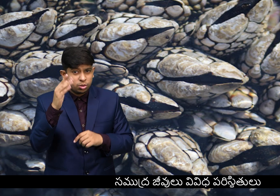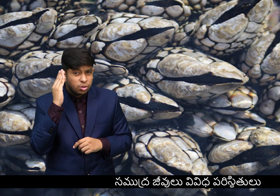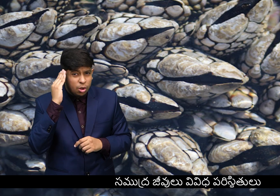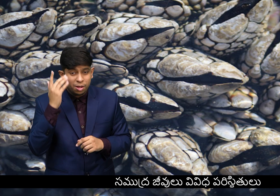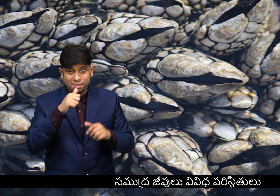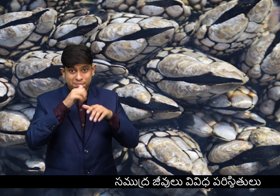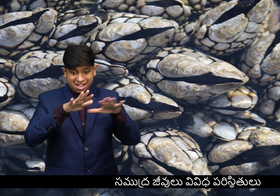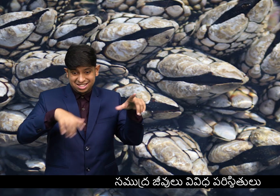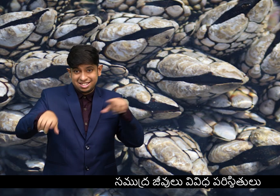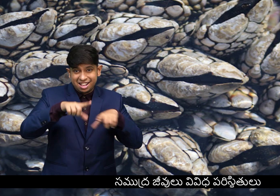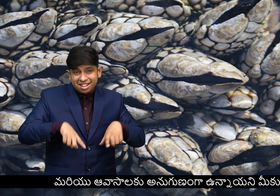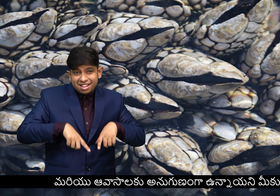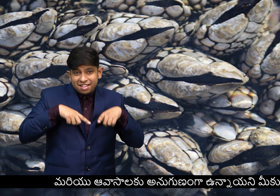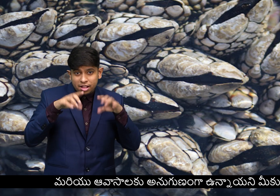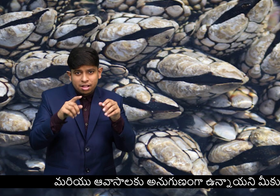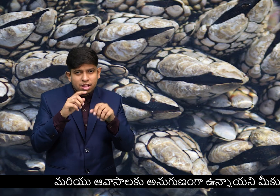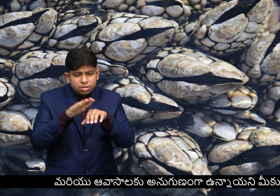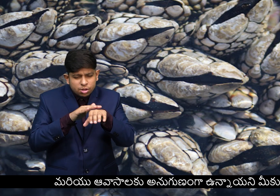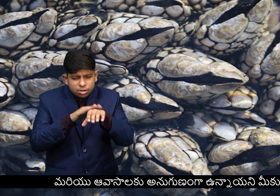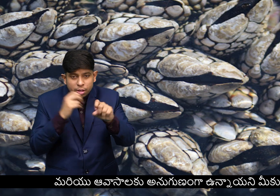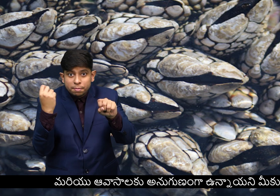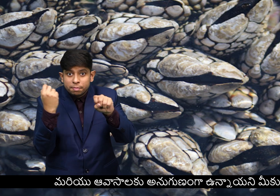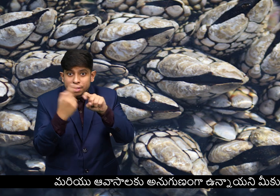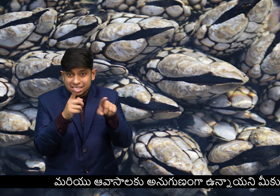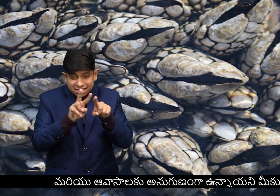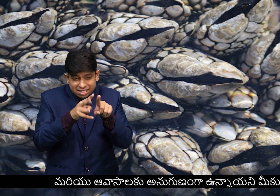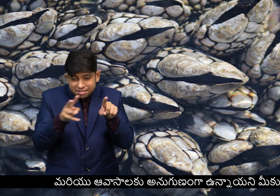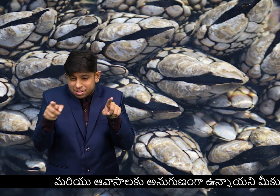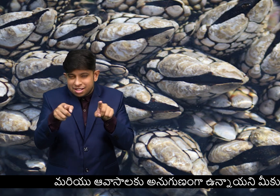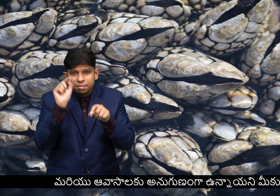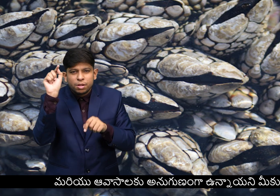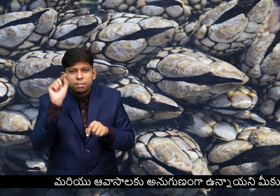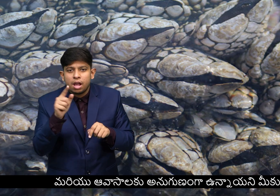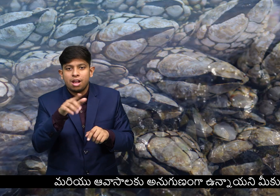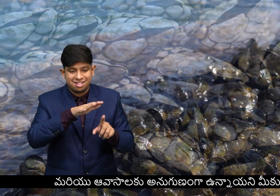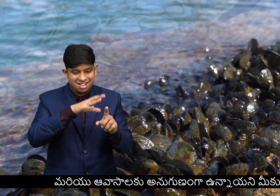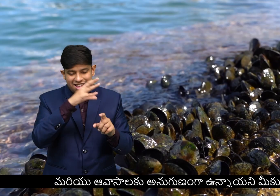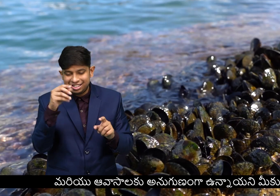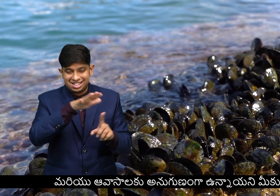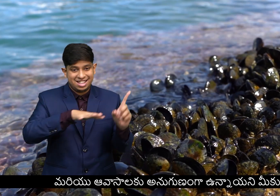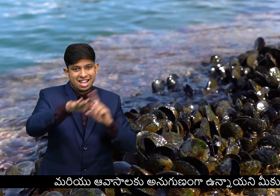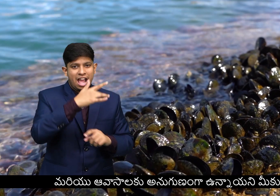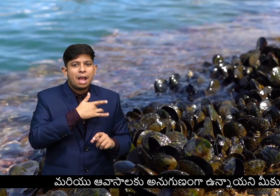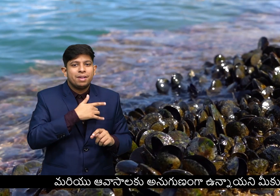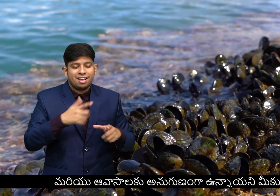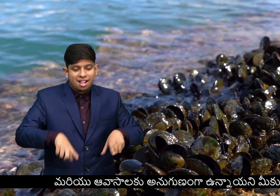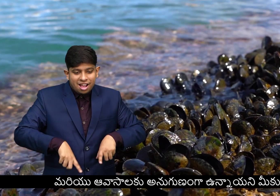సముద్రజీవులు వివిధ పరిస్థితులు మరియు ఆవాసాలకు అనుగుణంగా ఉన్నాయని మీకు తెలుసా?